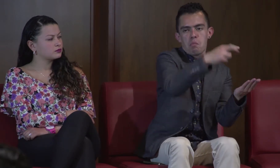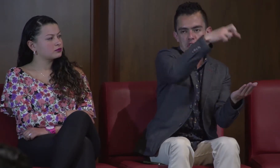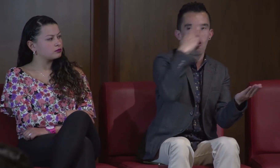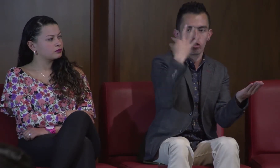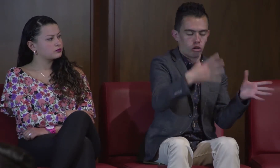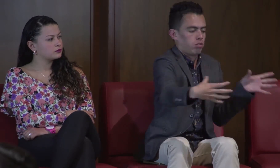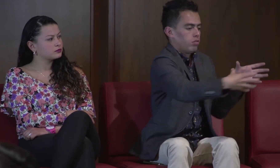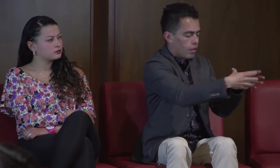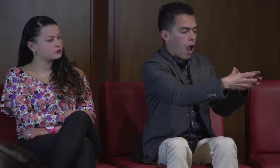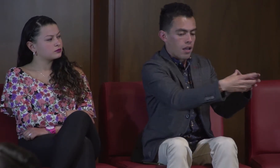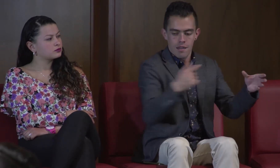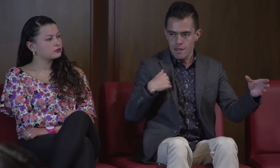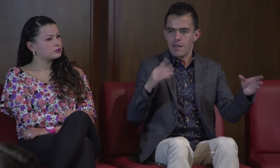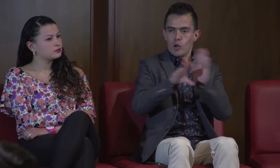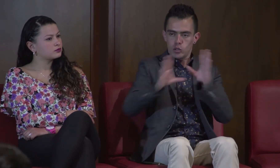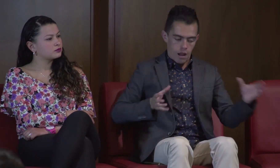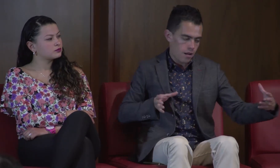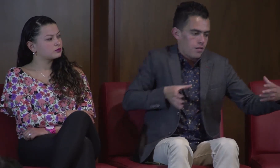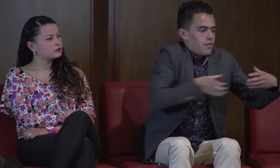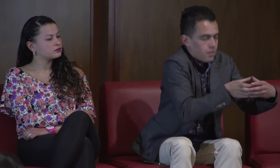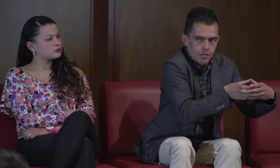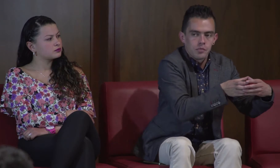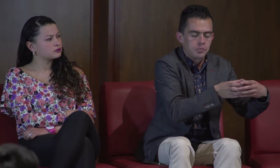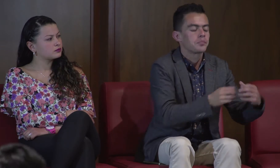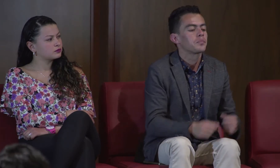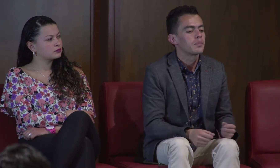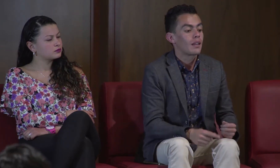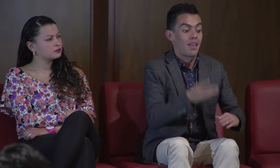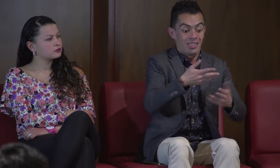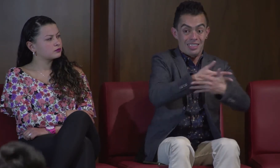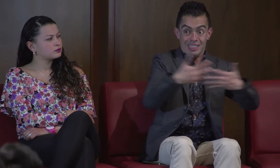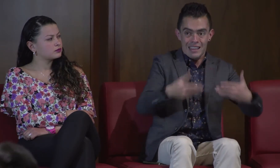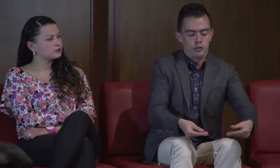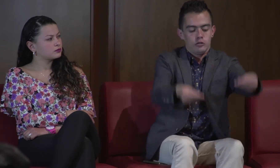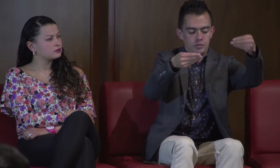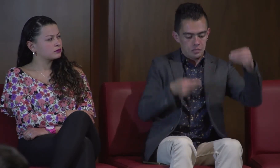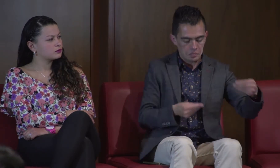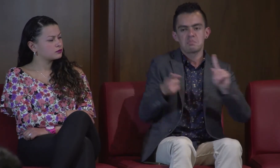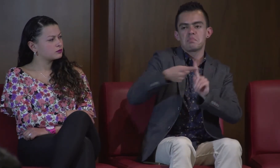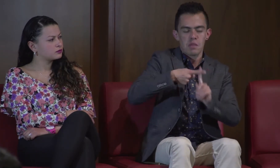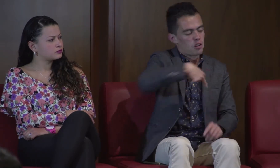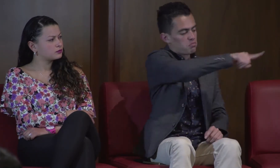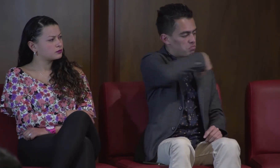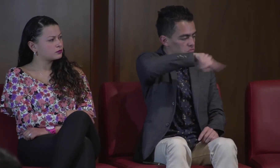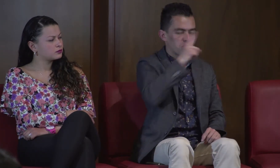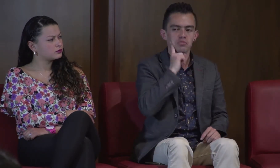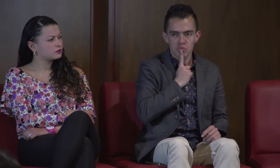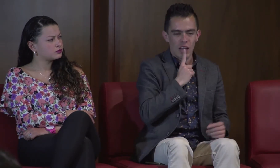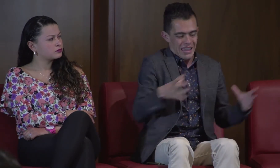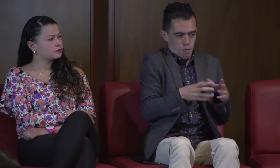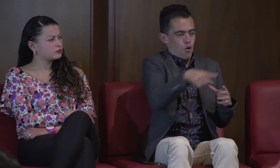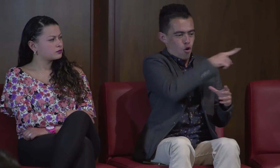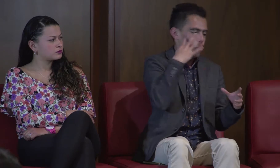un equipo de trabajos multidisciplinario entre personas profesionales sordas, intérpretes de lengua de señas. Contábamos con